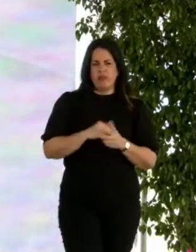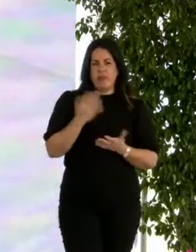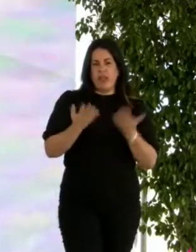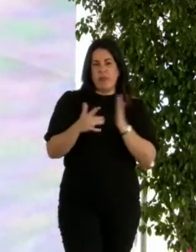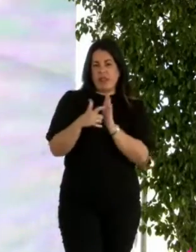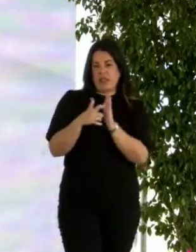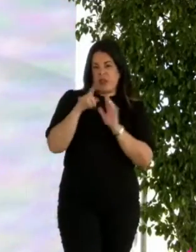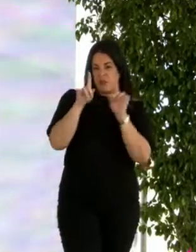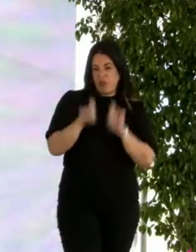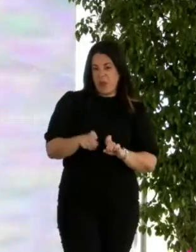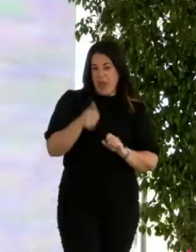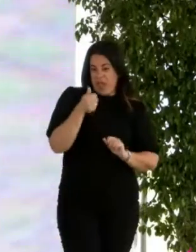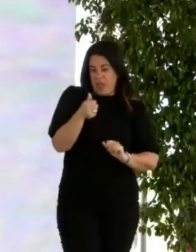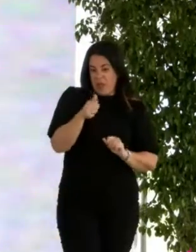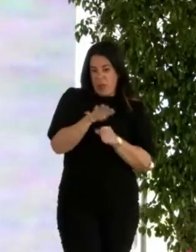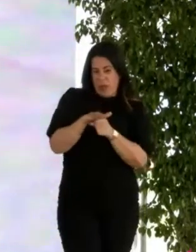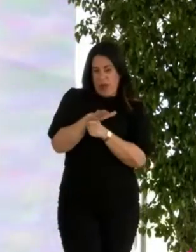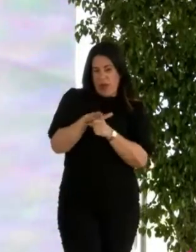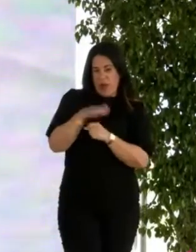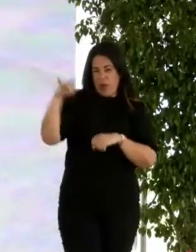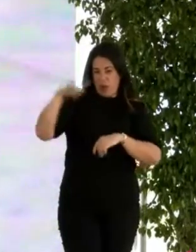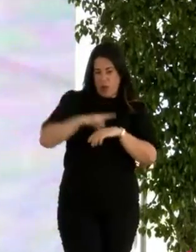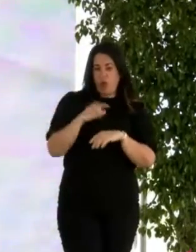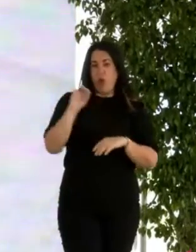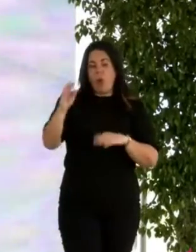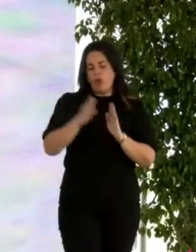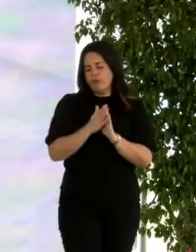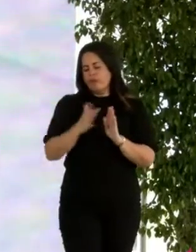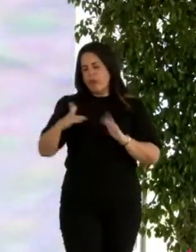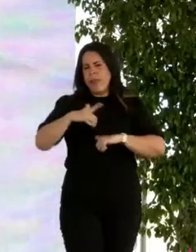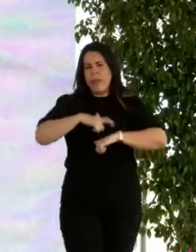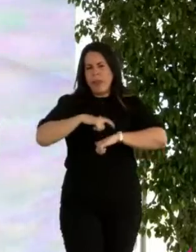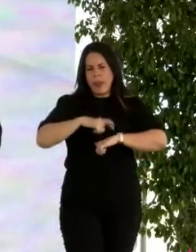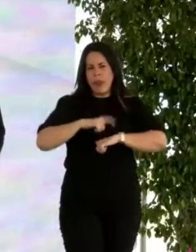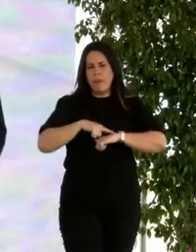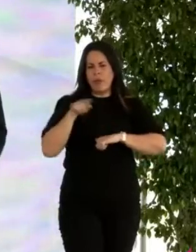sea allí mismo en el aeropuerto o dentro de un término de tiempo